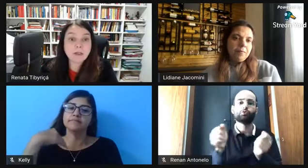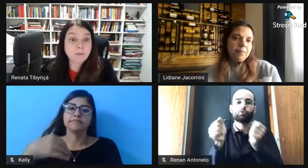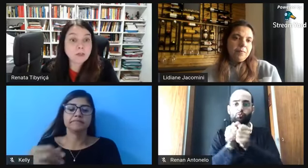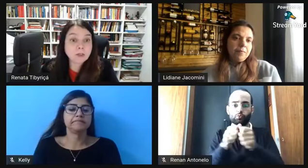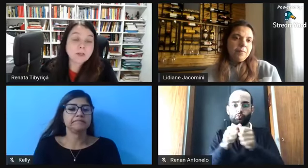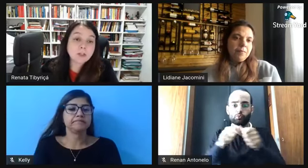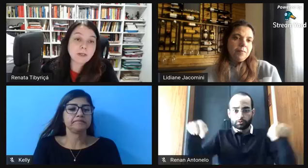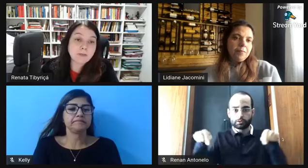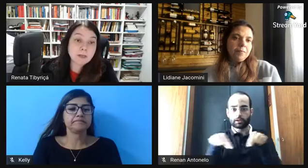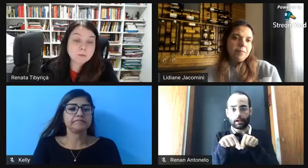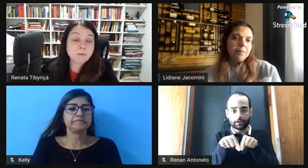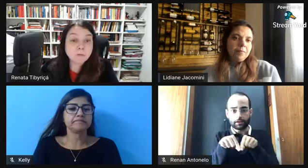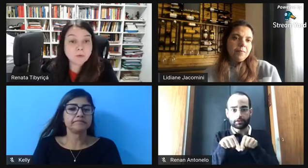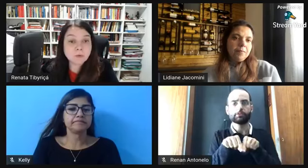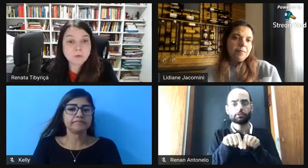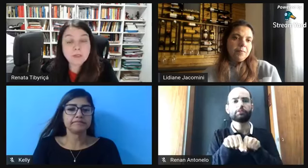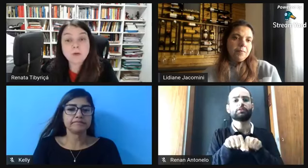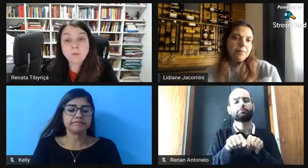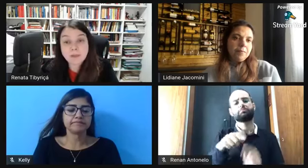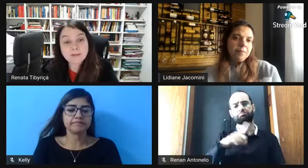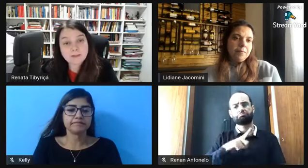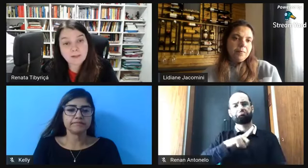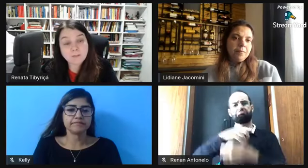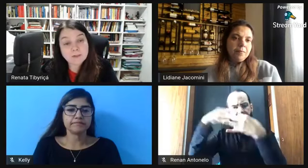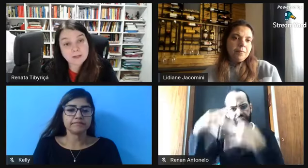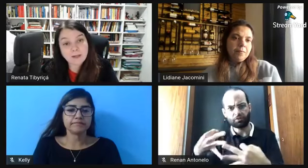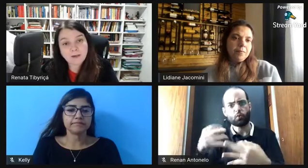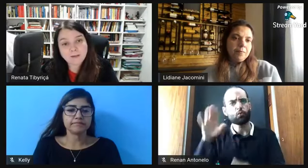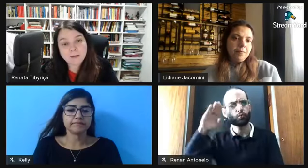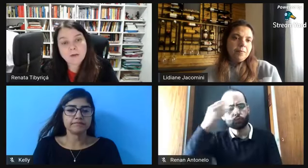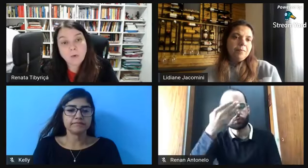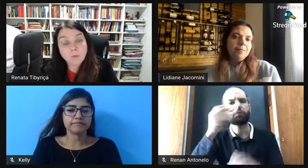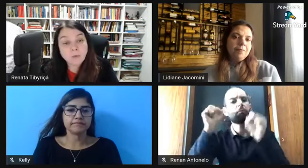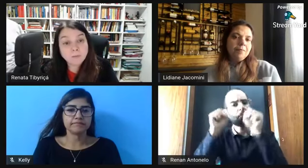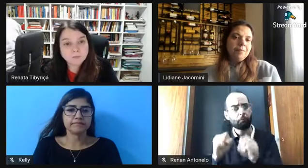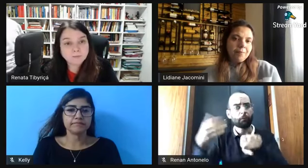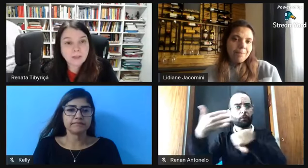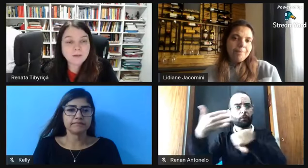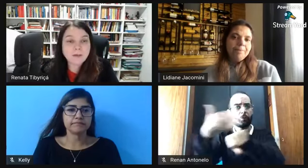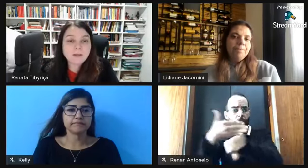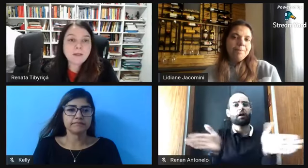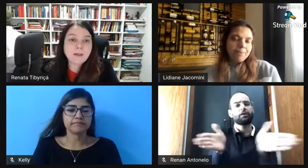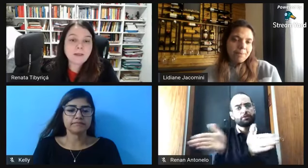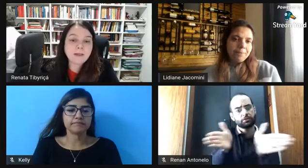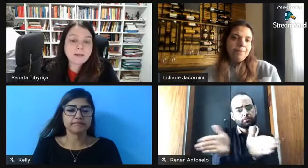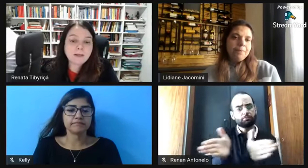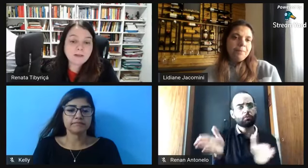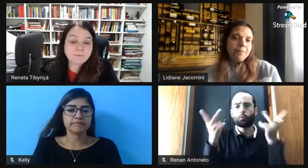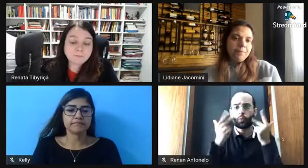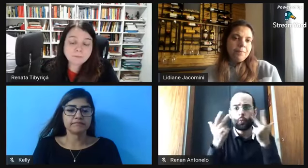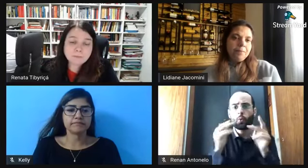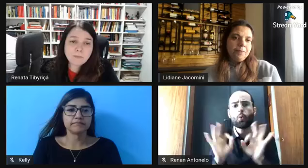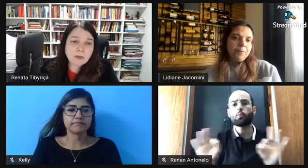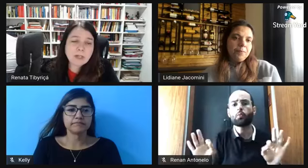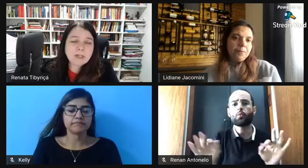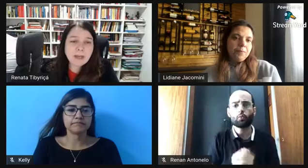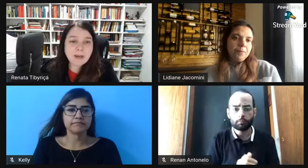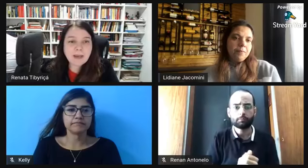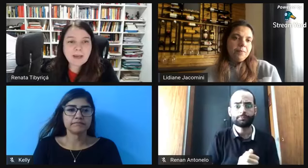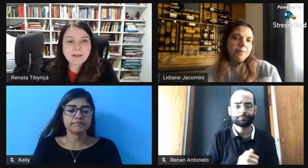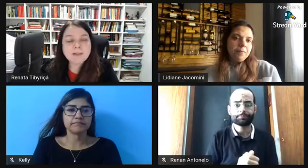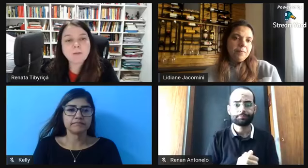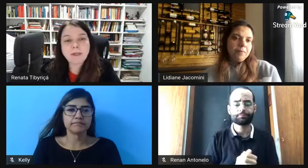poderia, de repente, garantir que mesmo um surdo cego pudesse estar numa sala comum, né? E eu